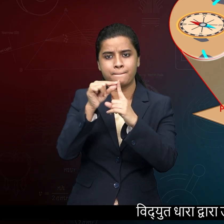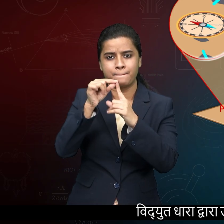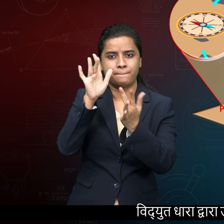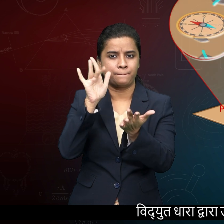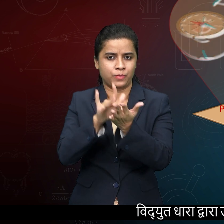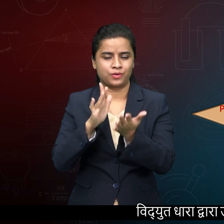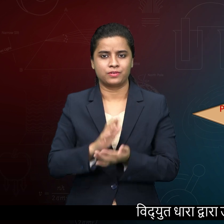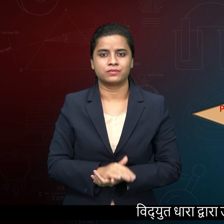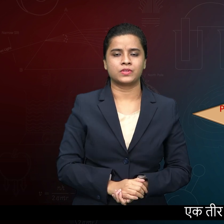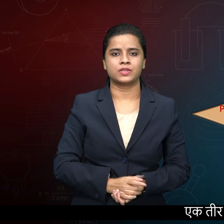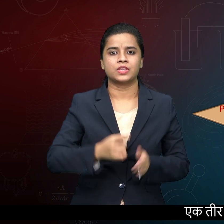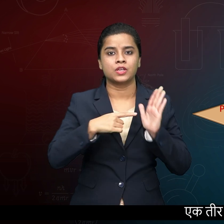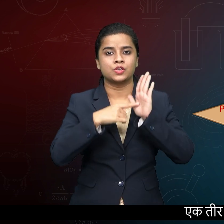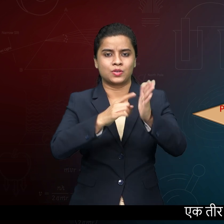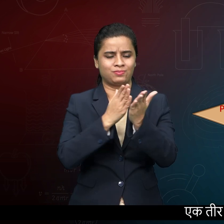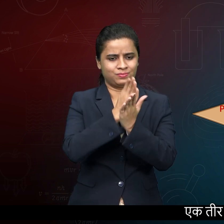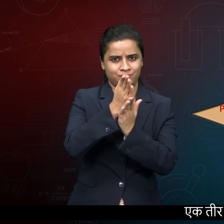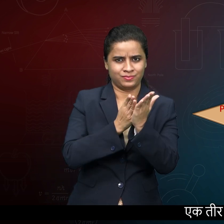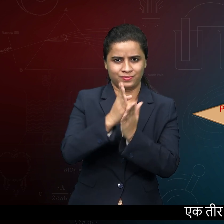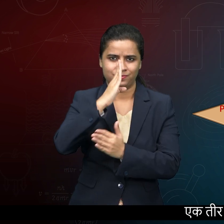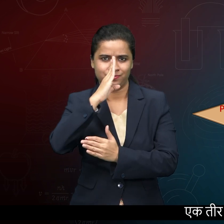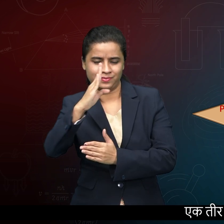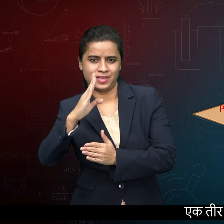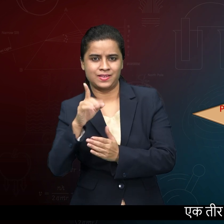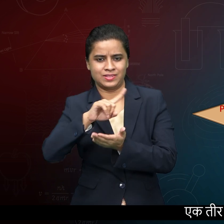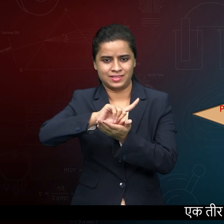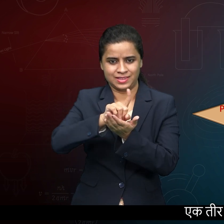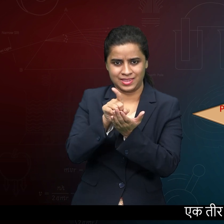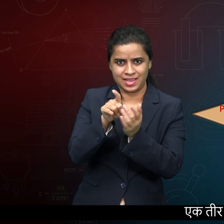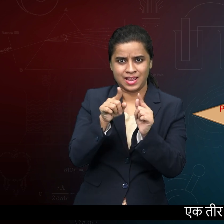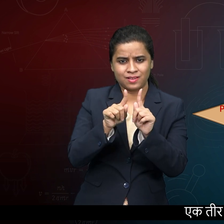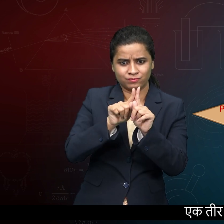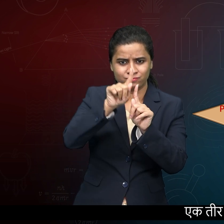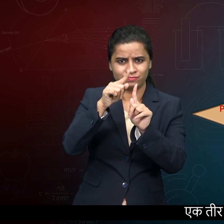देगी। एक तीर के साथ दिशा दिखाइए।